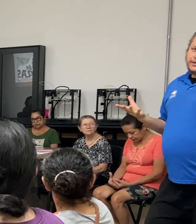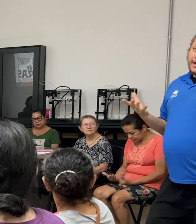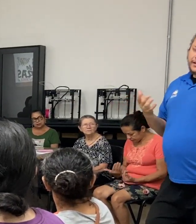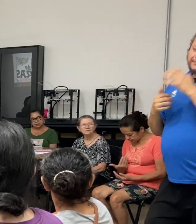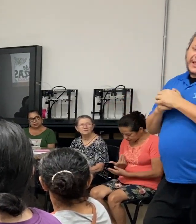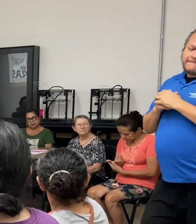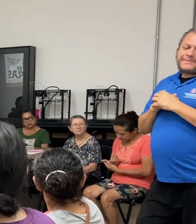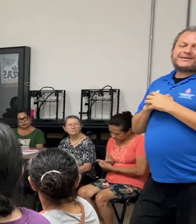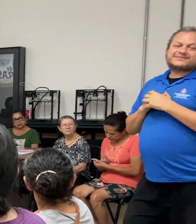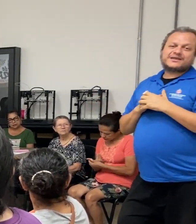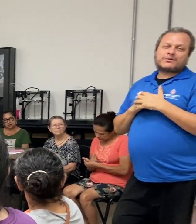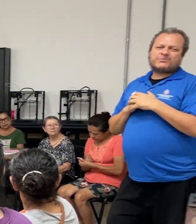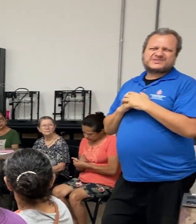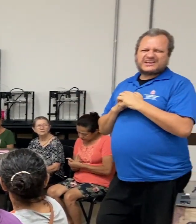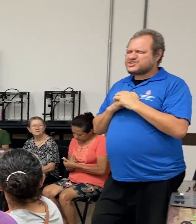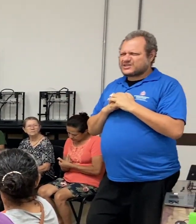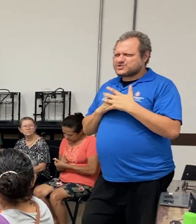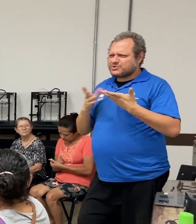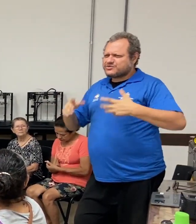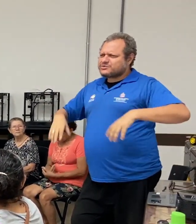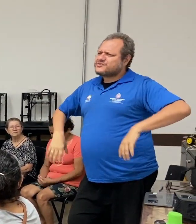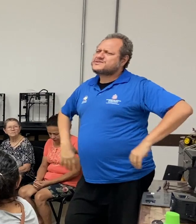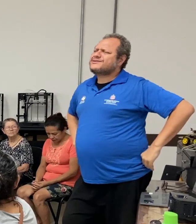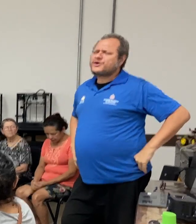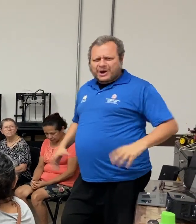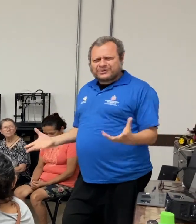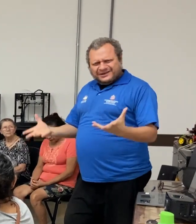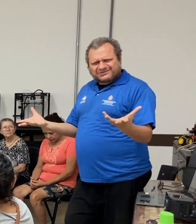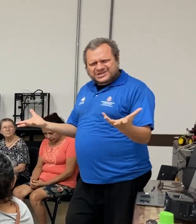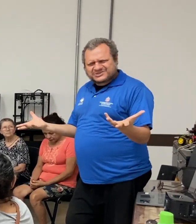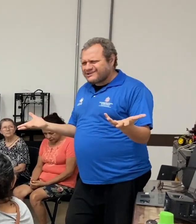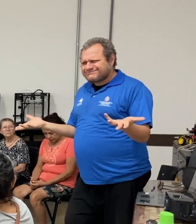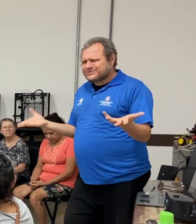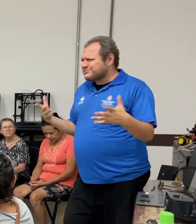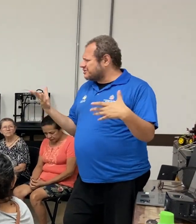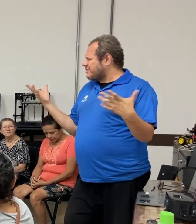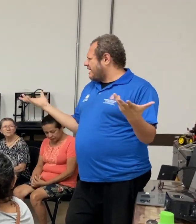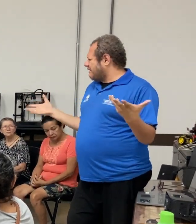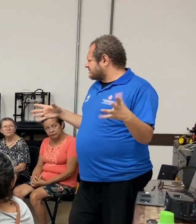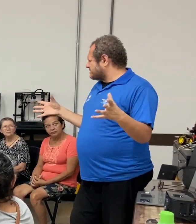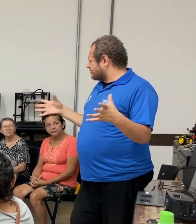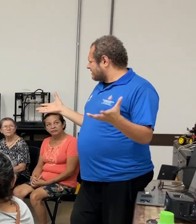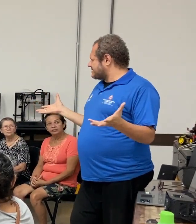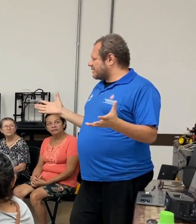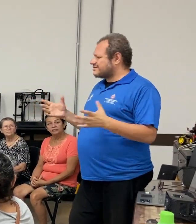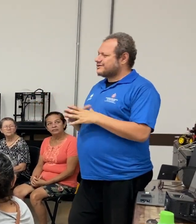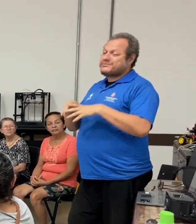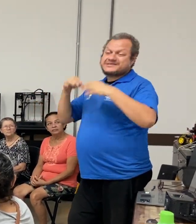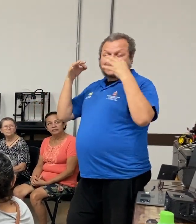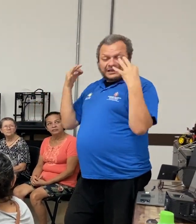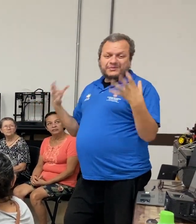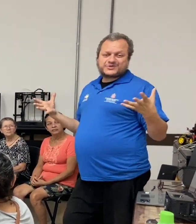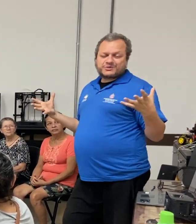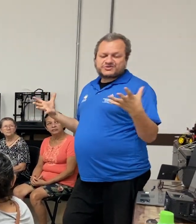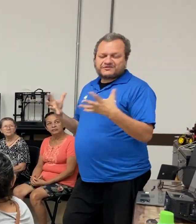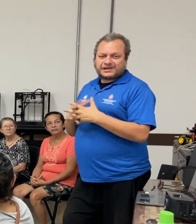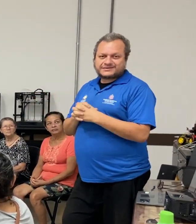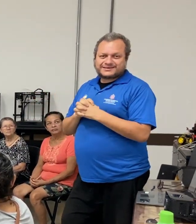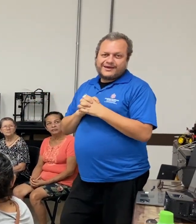aí pense como seria chato se o mundo todo fosse igual. Não, gente, não, todo mundo igual, essa coisa toda, essa meio tranquilo, mas ainda bem que somos diferentes. E